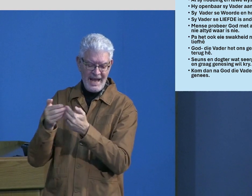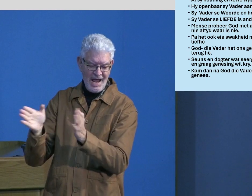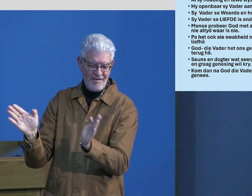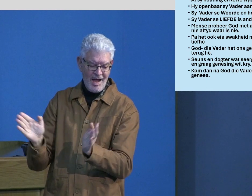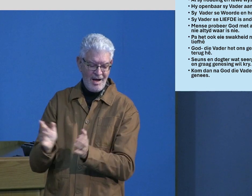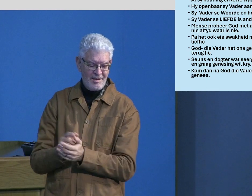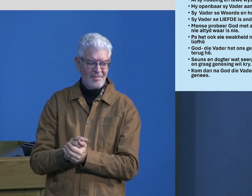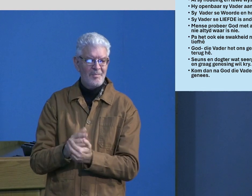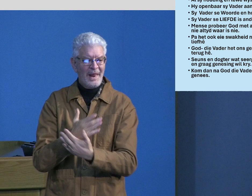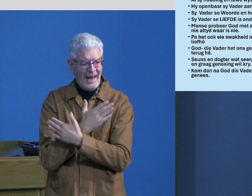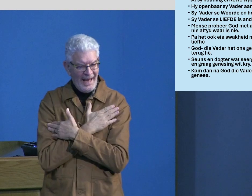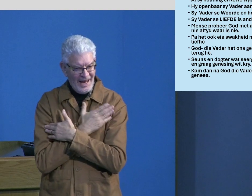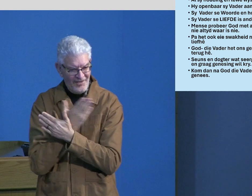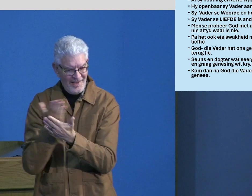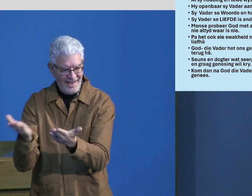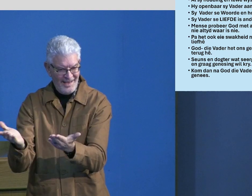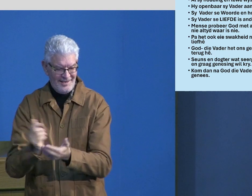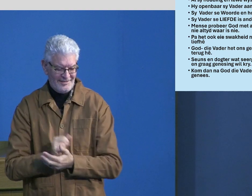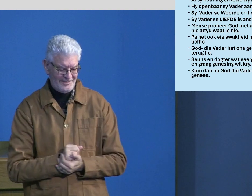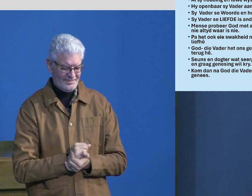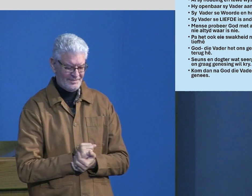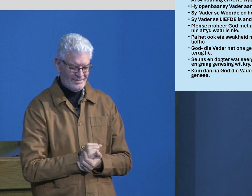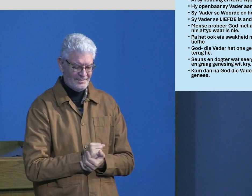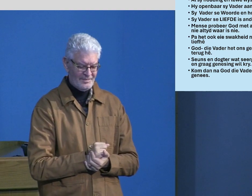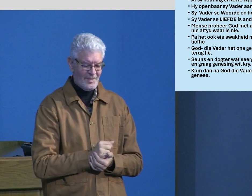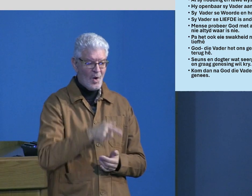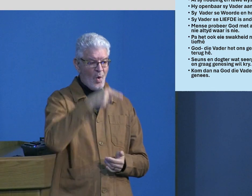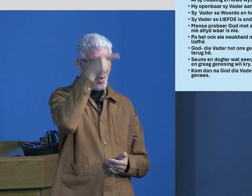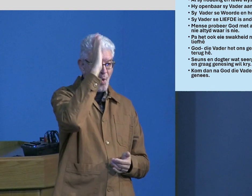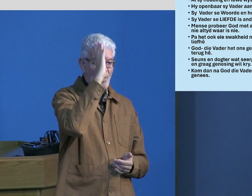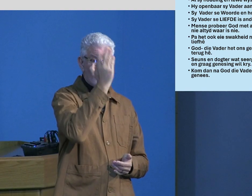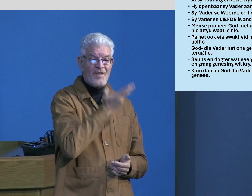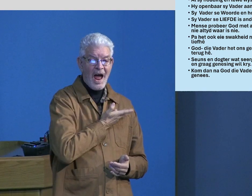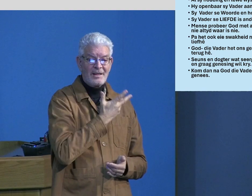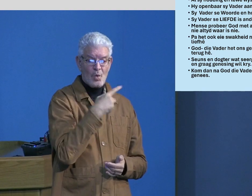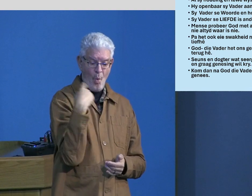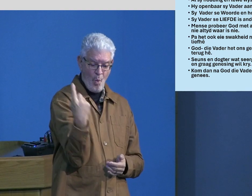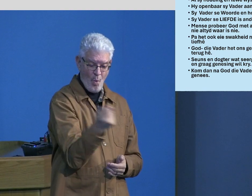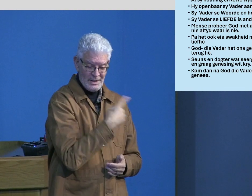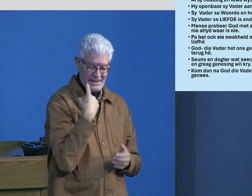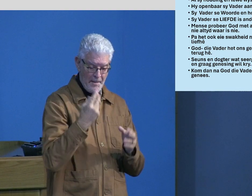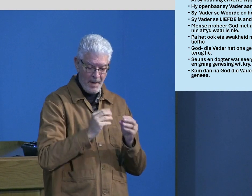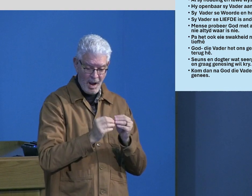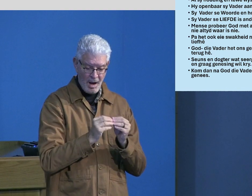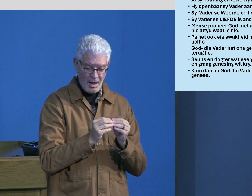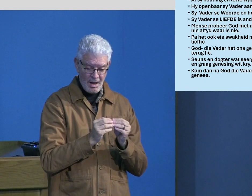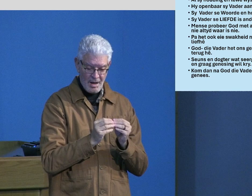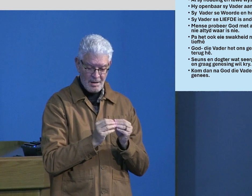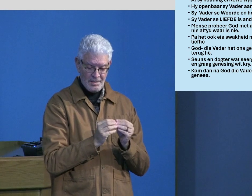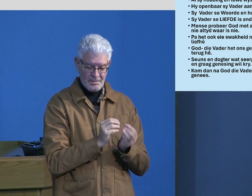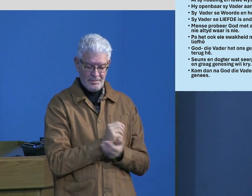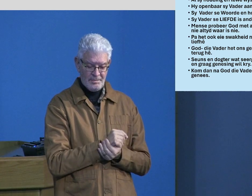Dit maak nie saak nie, maar ons kan nog steeds vergewe en steeds liefde betoon. God die Vader, wat ons gemaak